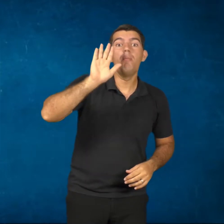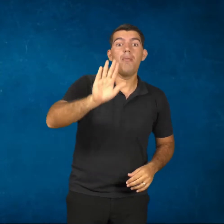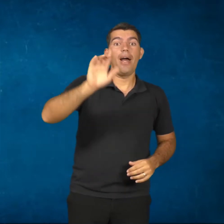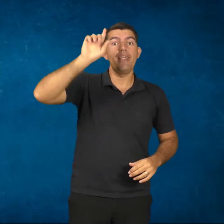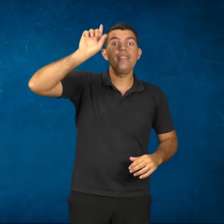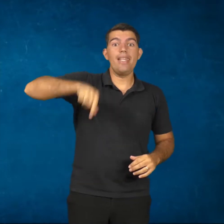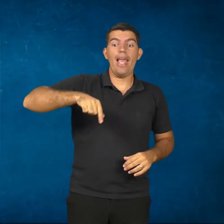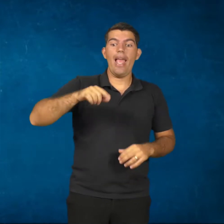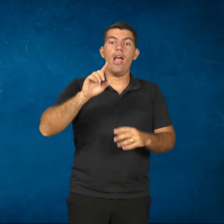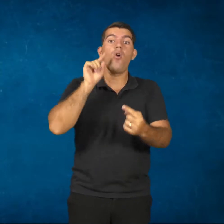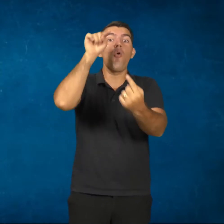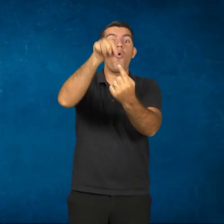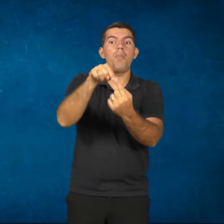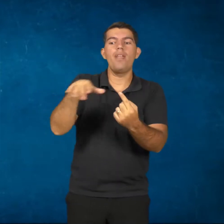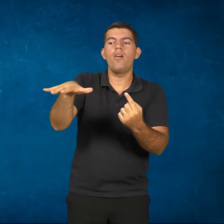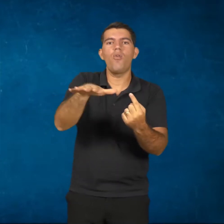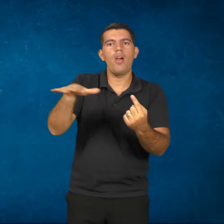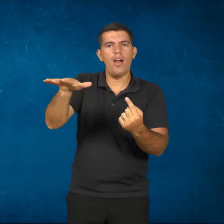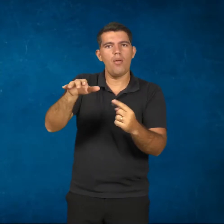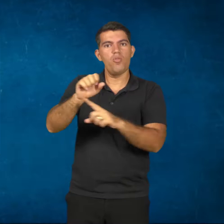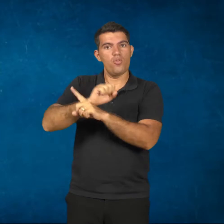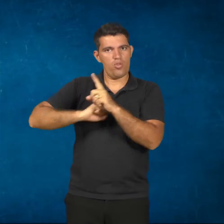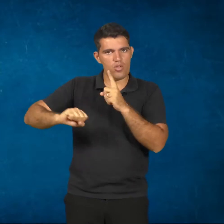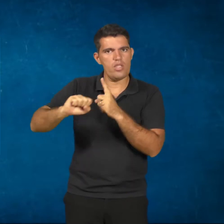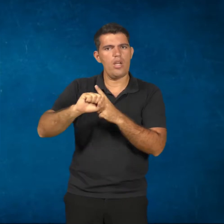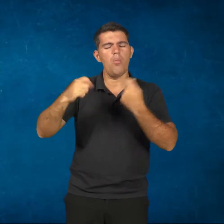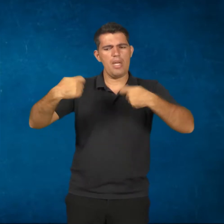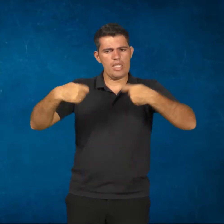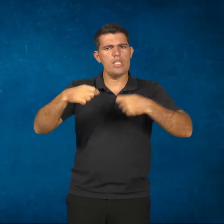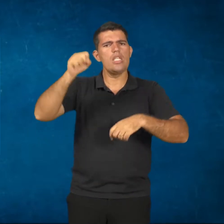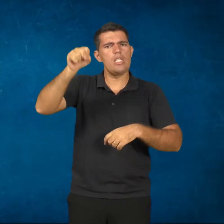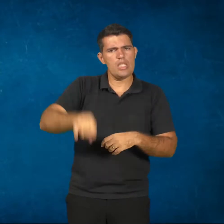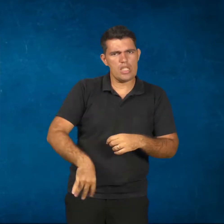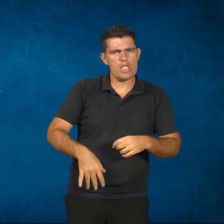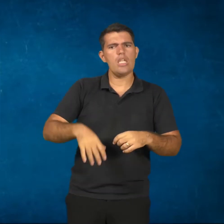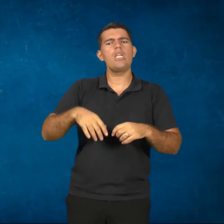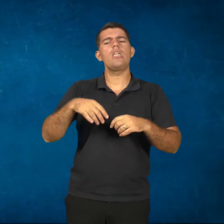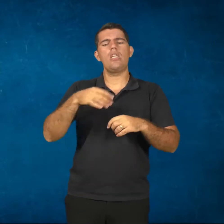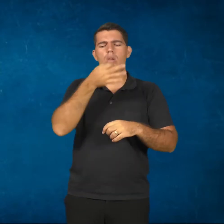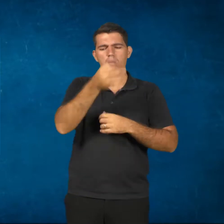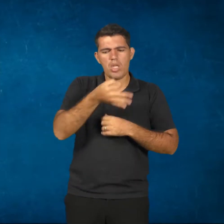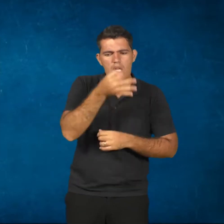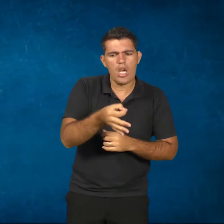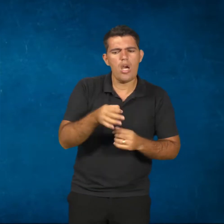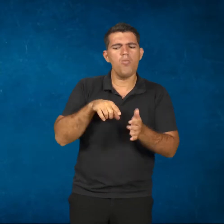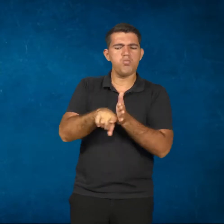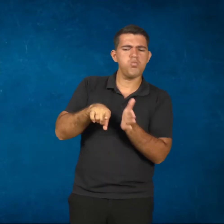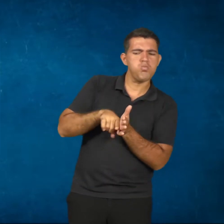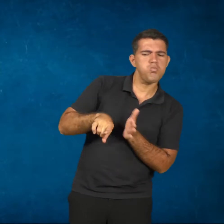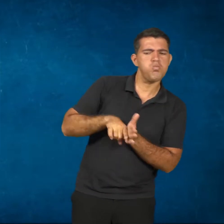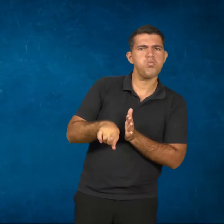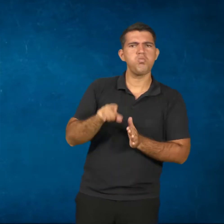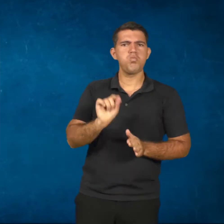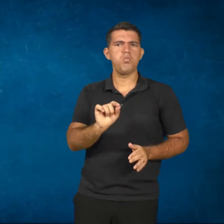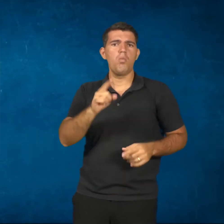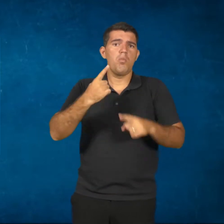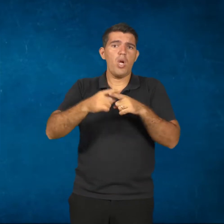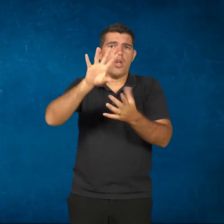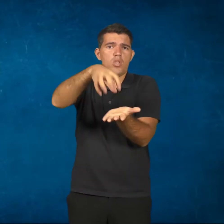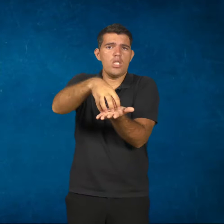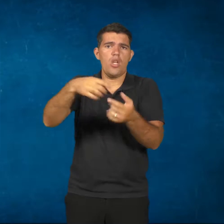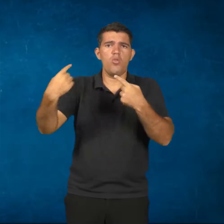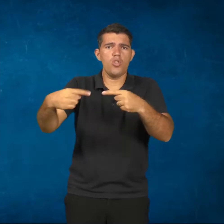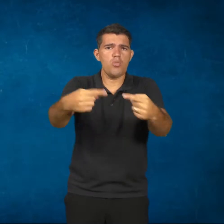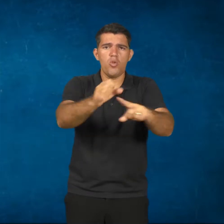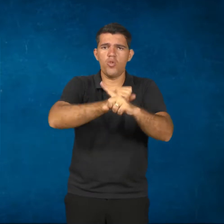um elemento do campo social que tem que ser questionado, porque ele está no centro de disputas sociais, de